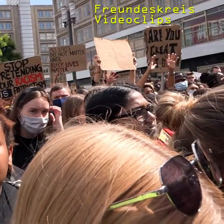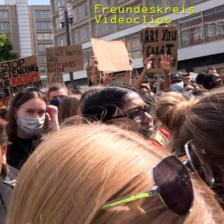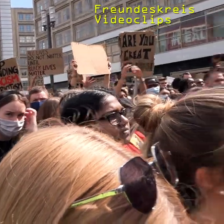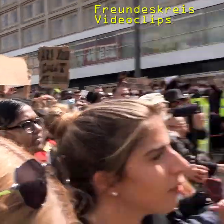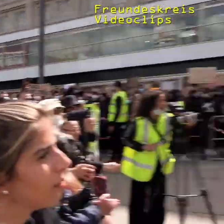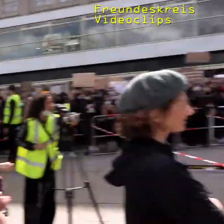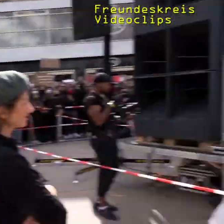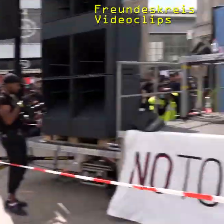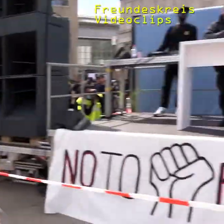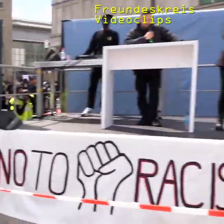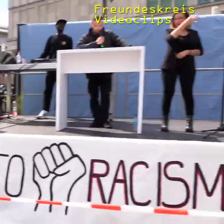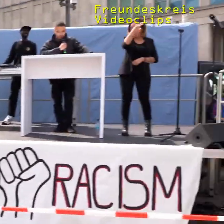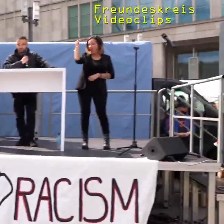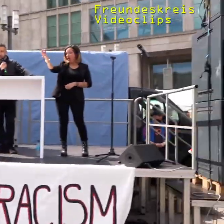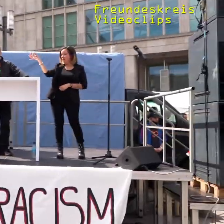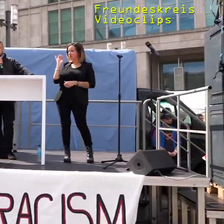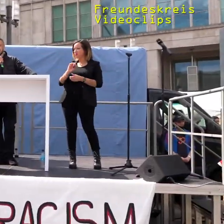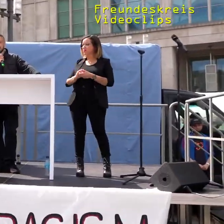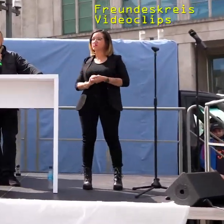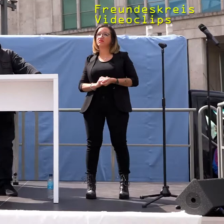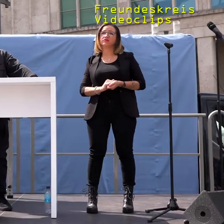Ich habe noch eine Frage an euch,